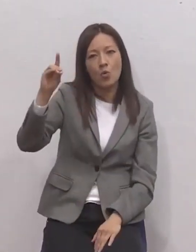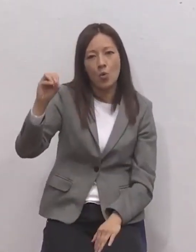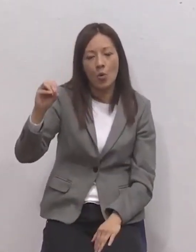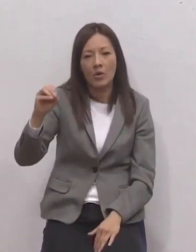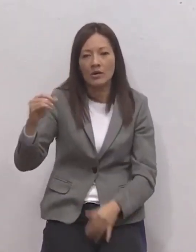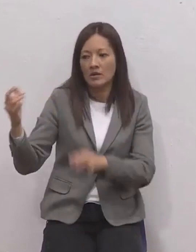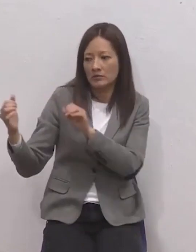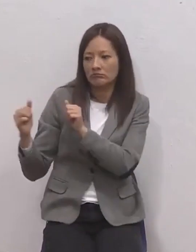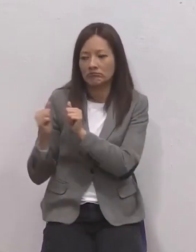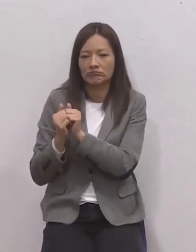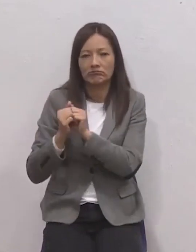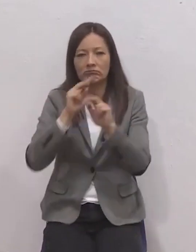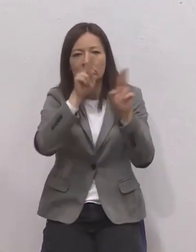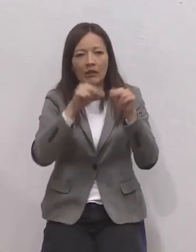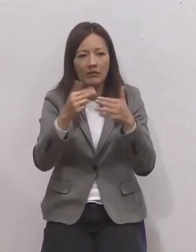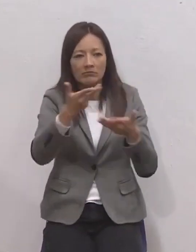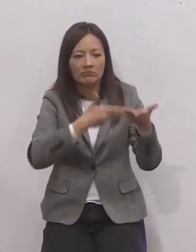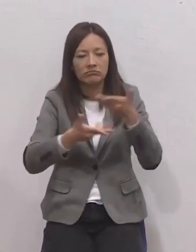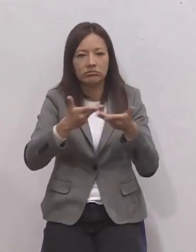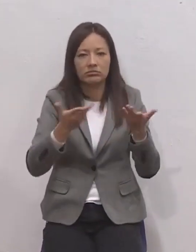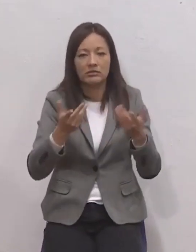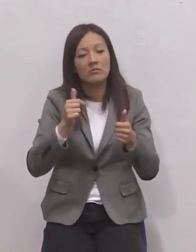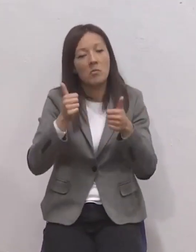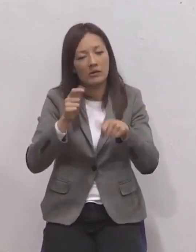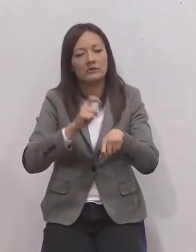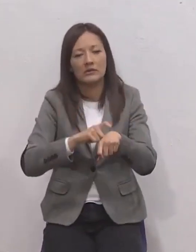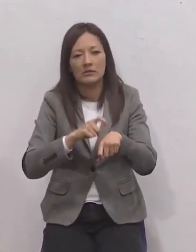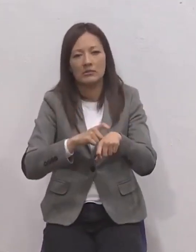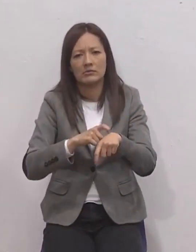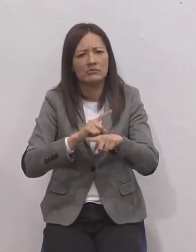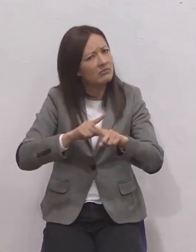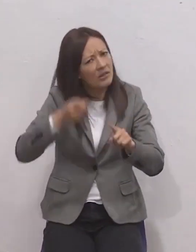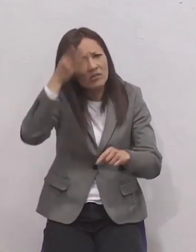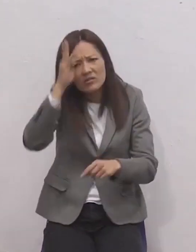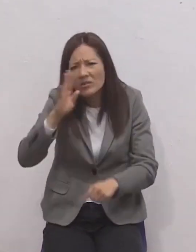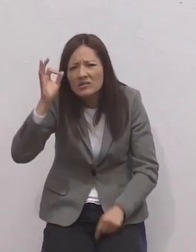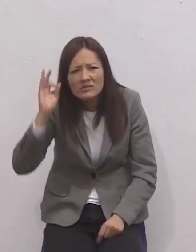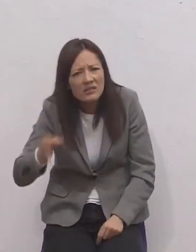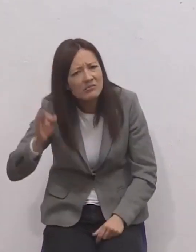buen tiempo. Pero el Señor siempre ha estado con nosotros.